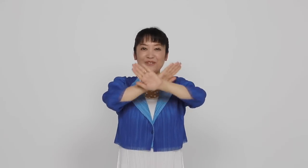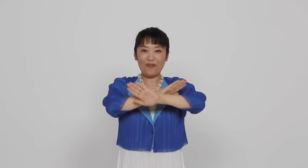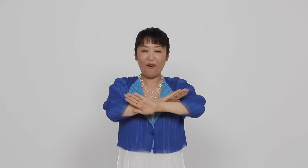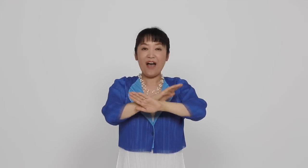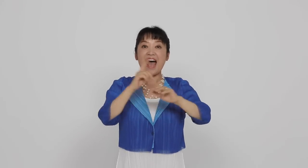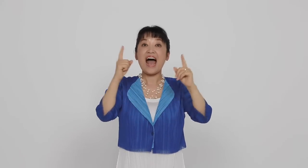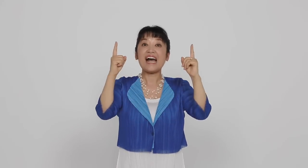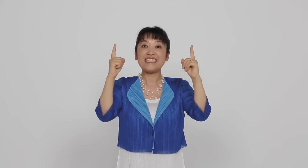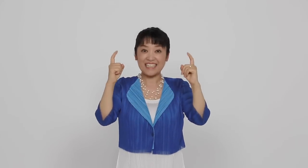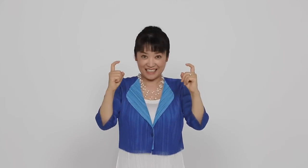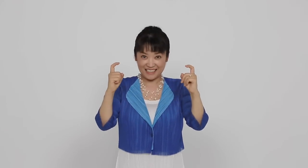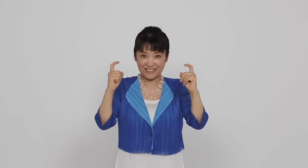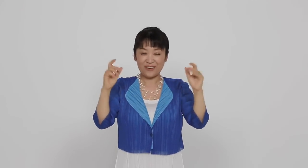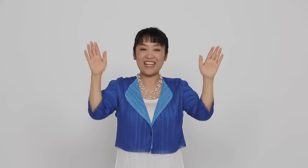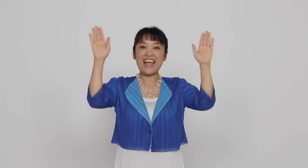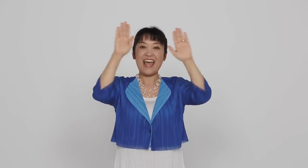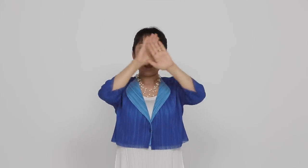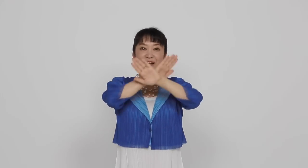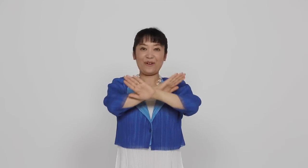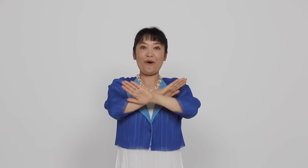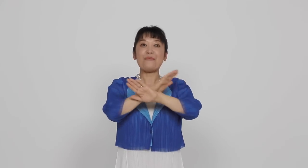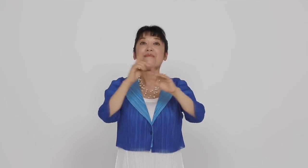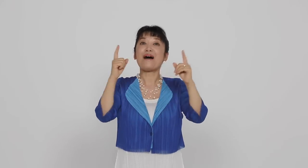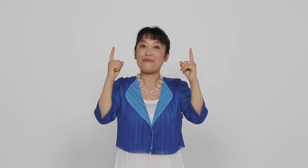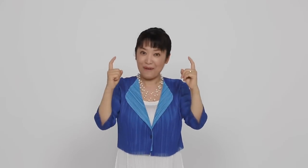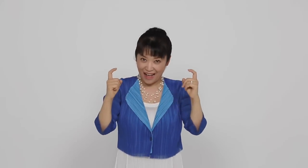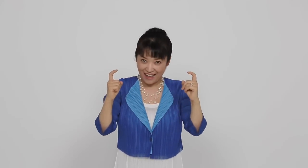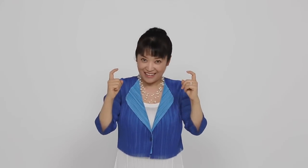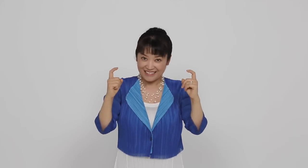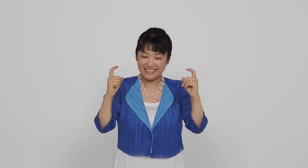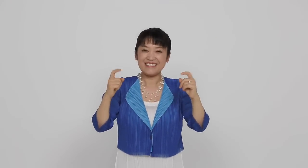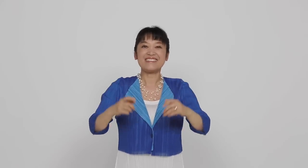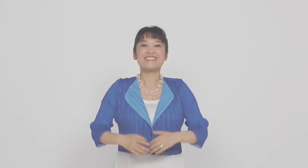の挨拶、これでこんばんは。